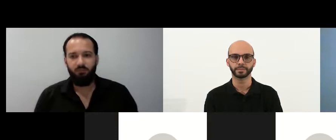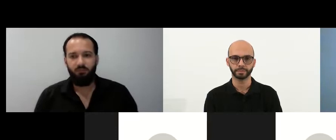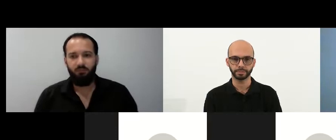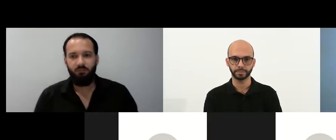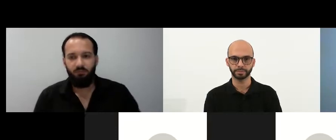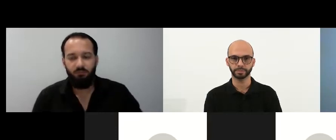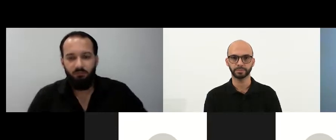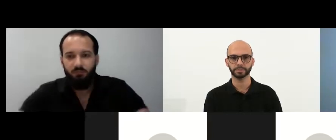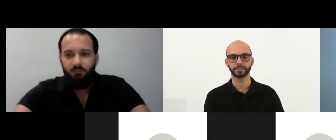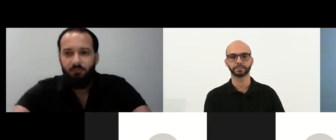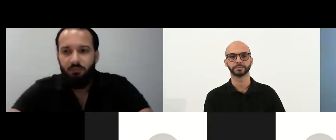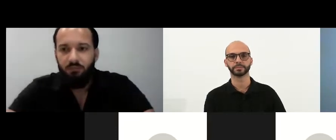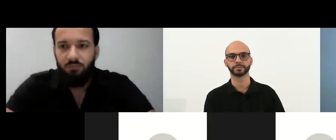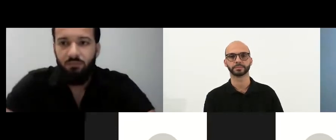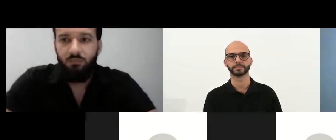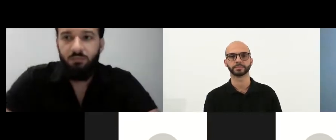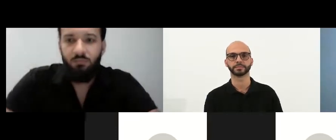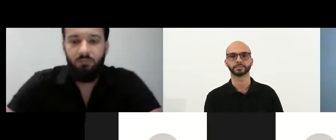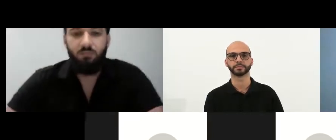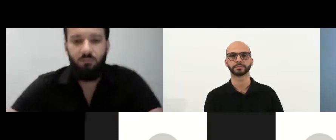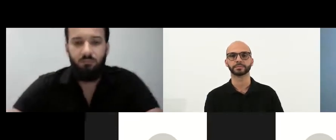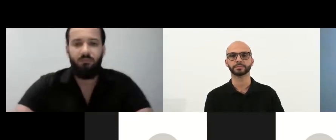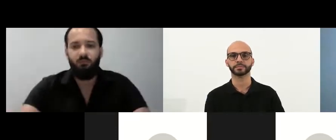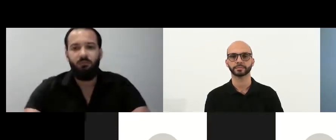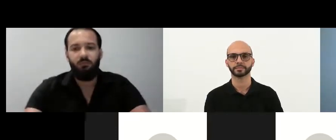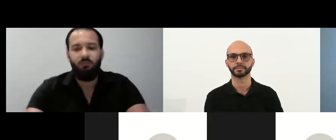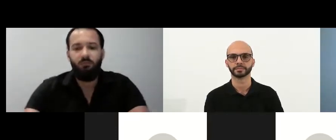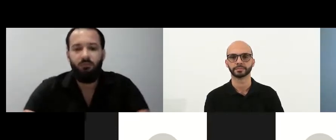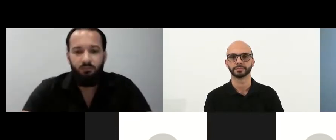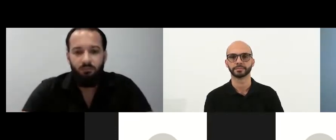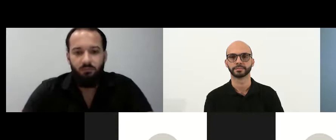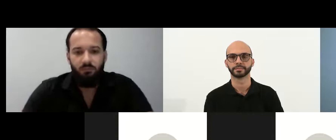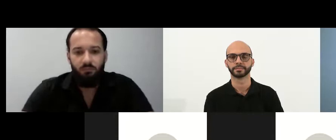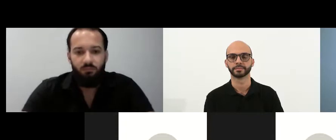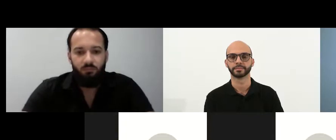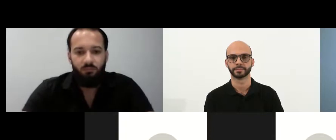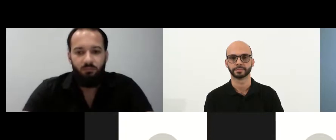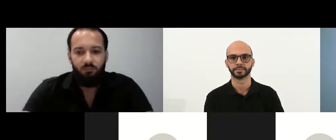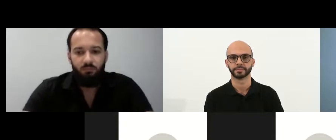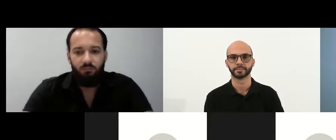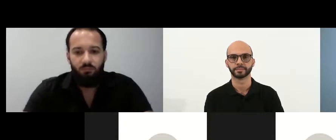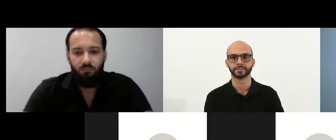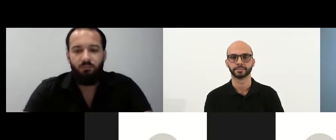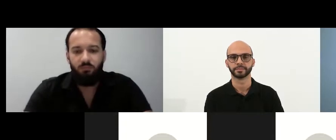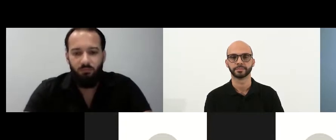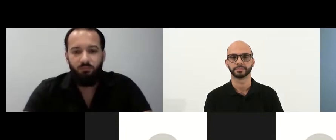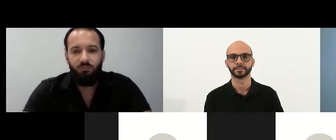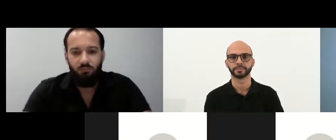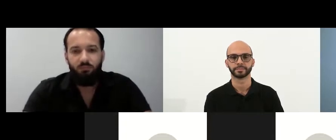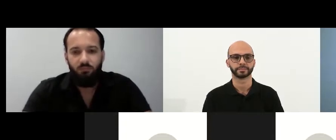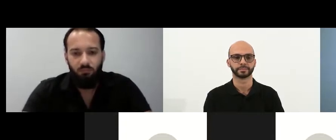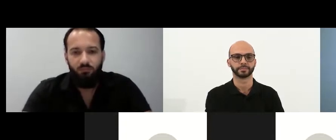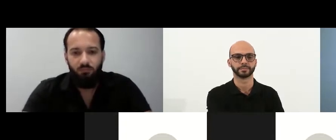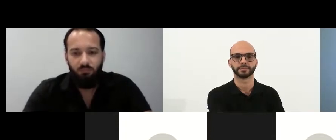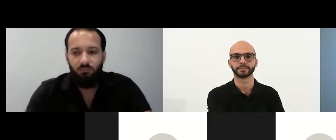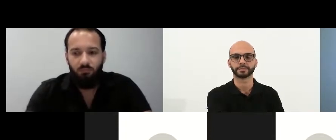imaginando como seria fazer através do Zoom, não daria. Então, eu fico imaginando como seria dar